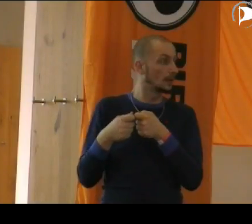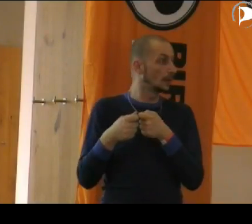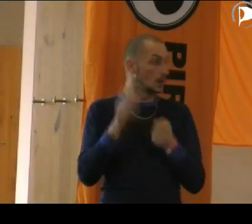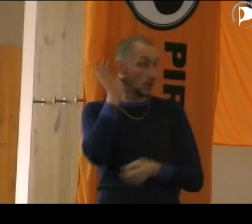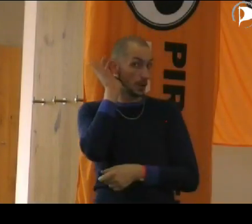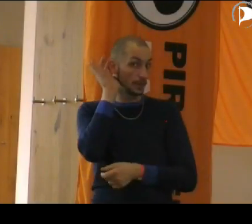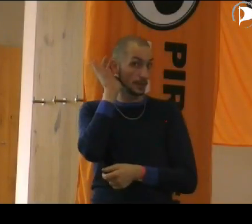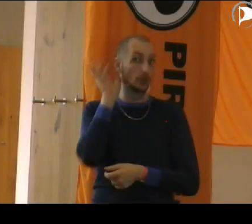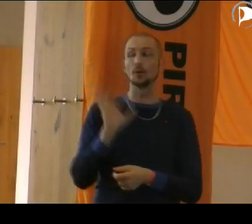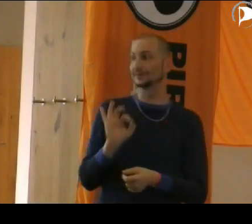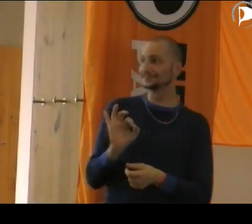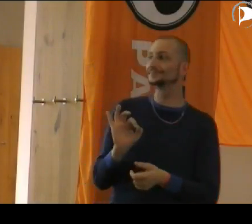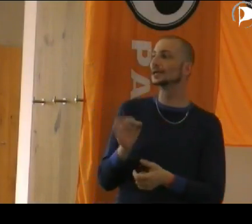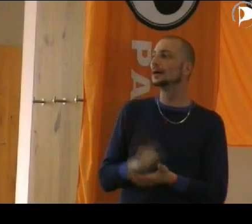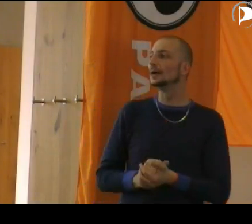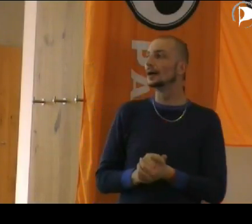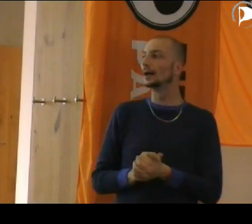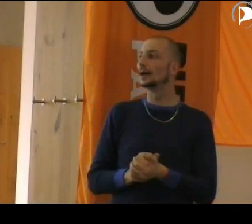besser billiger